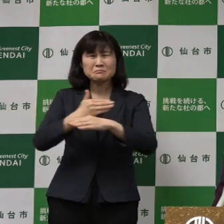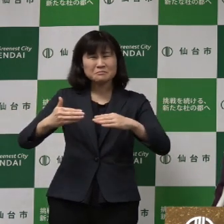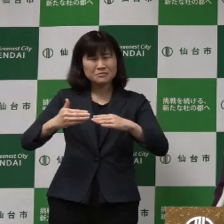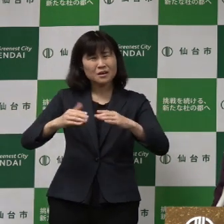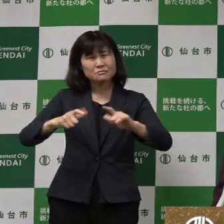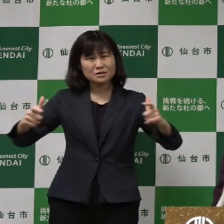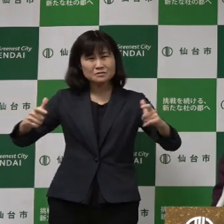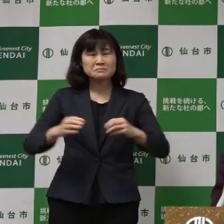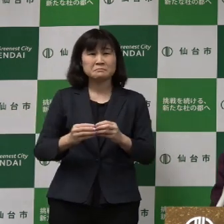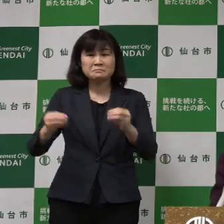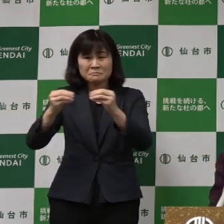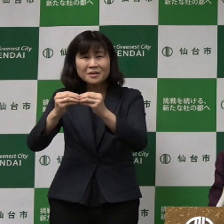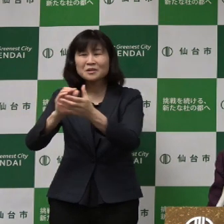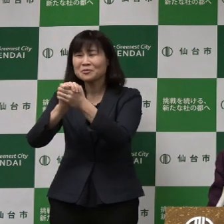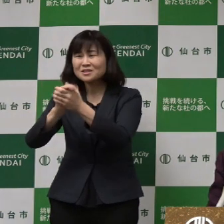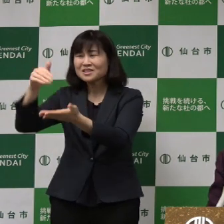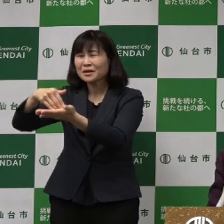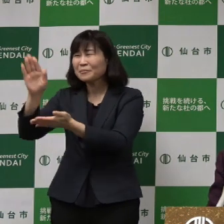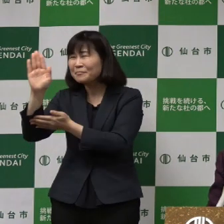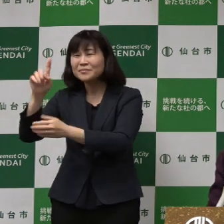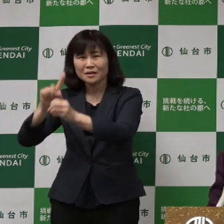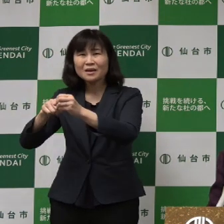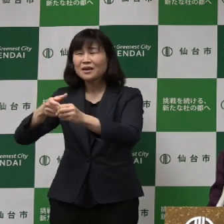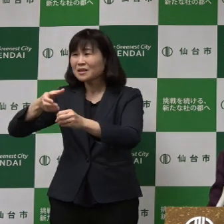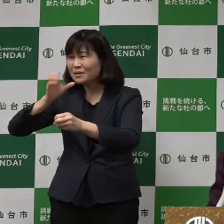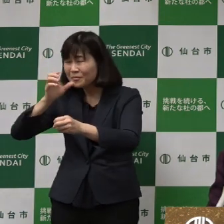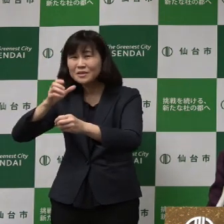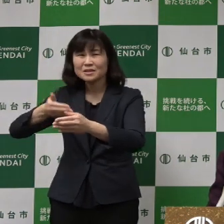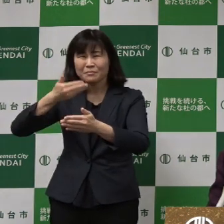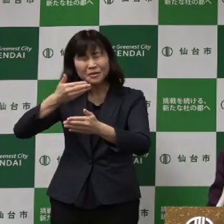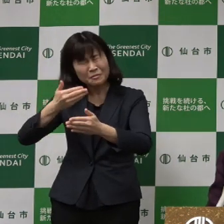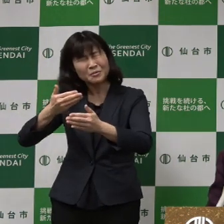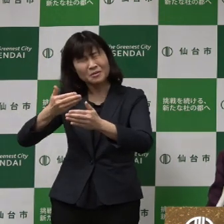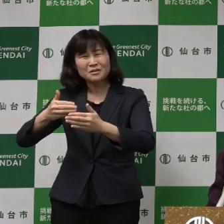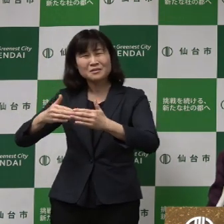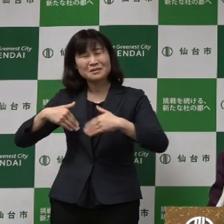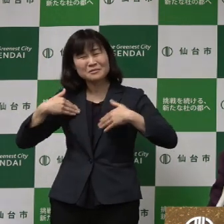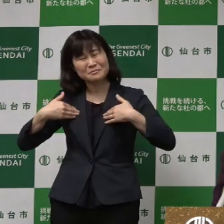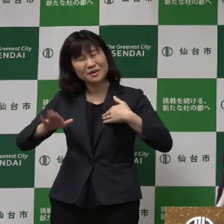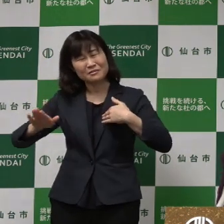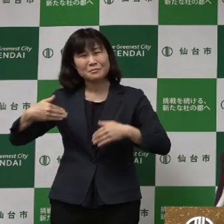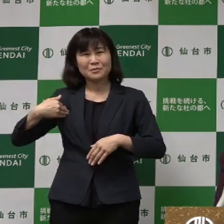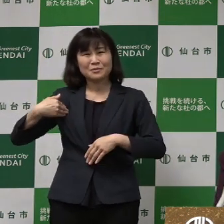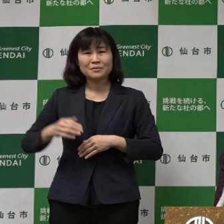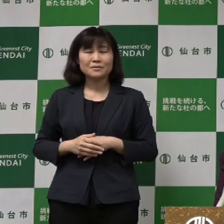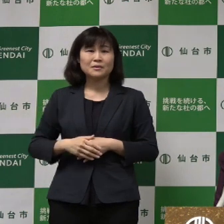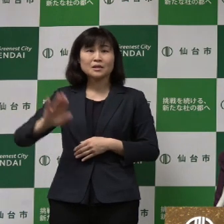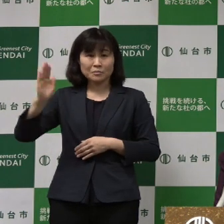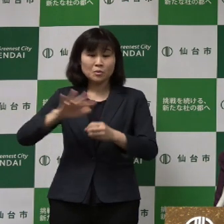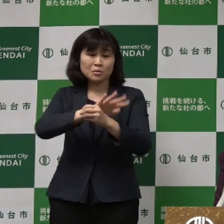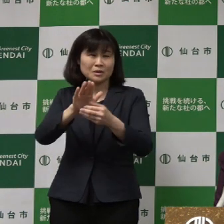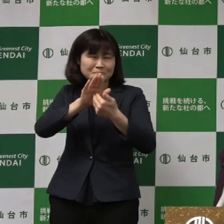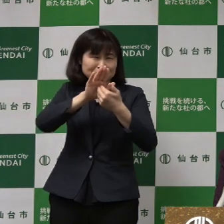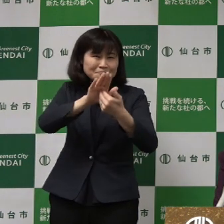する機会も増えるものと思います。感染者数を減らし早期収束させるためには、これから